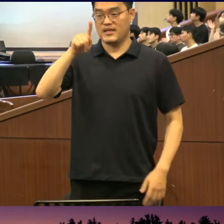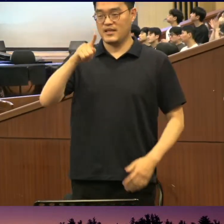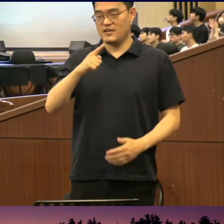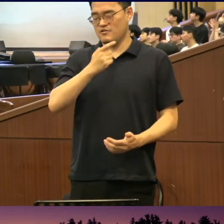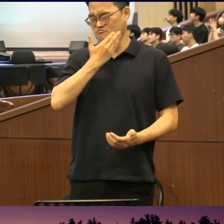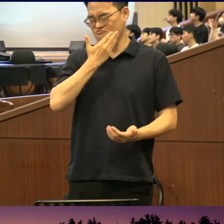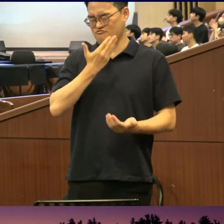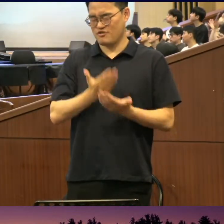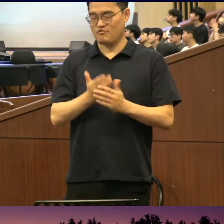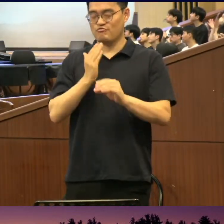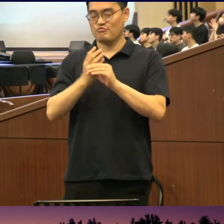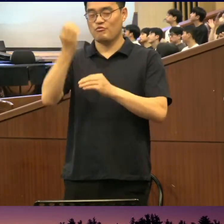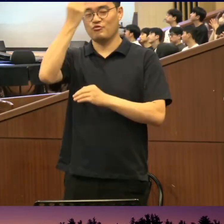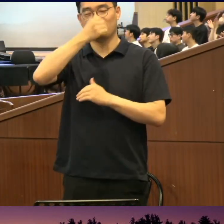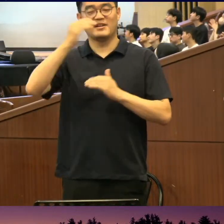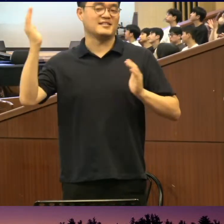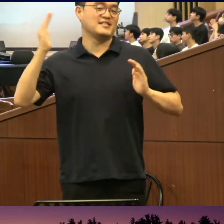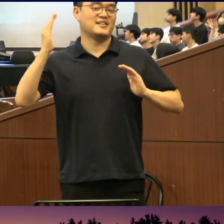환영합니다. 웰컴.